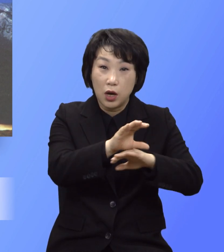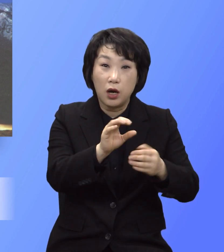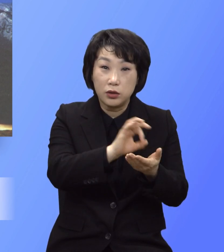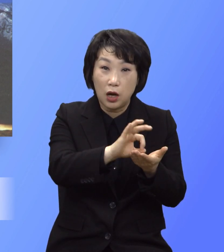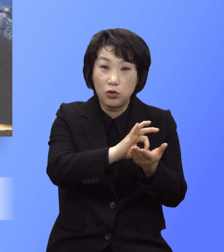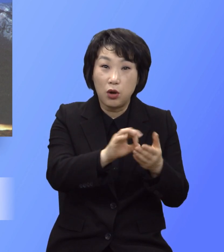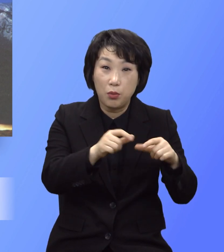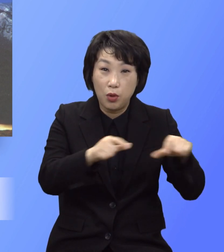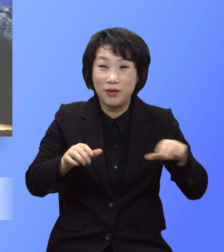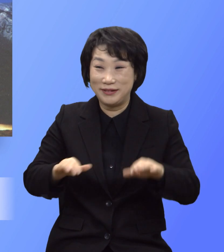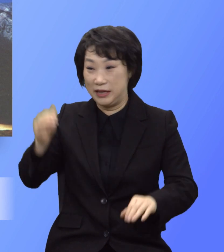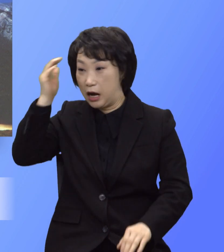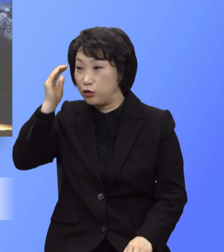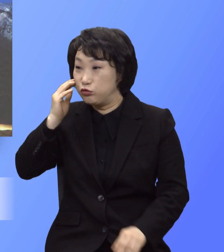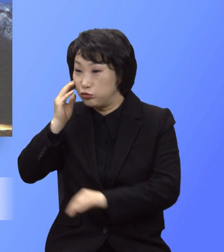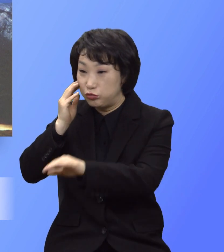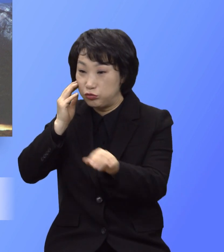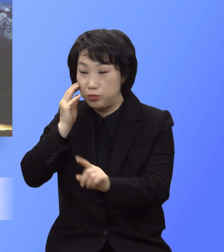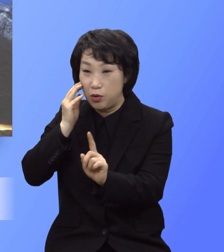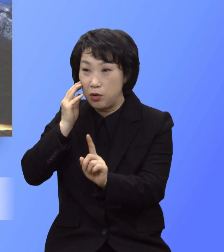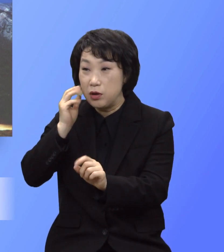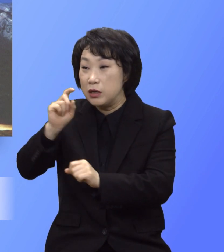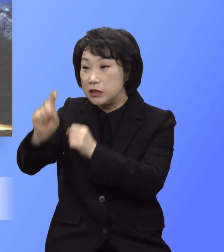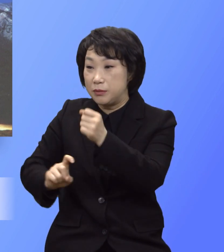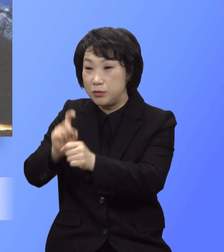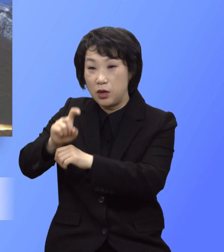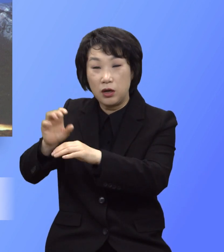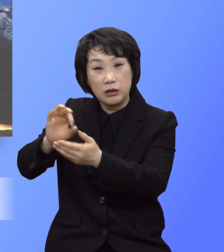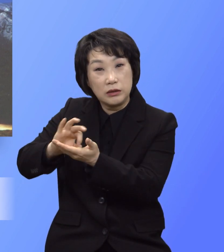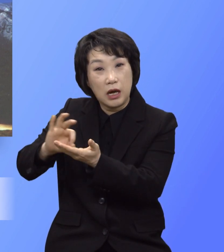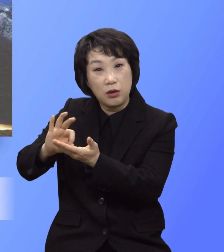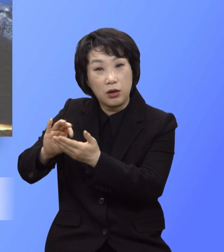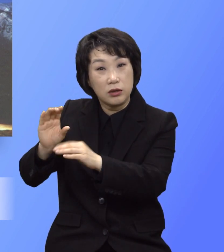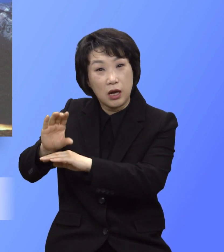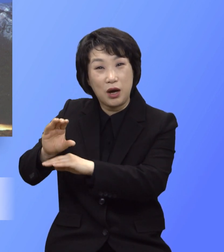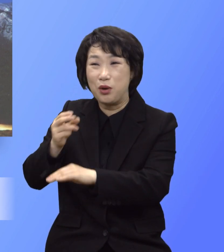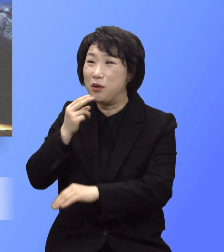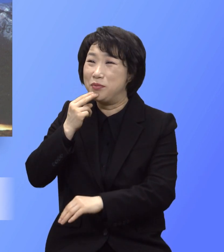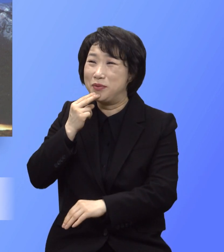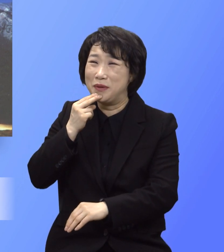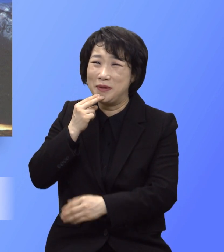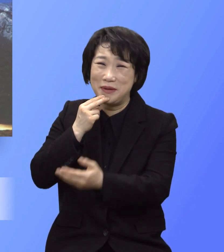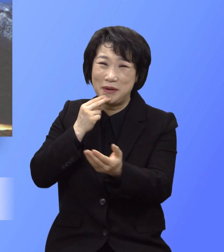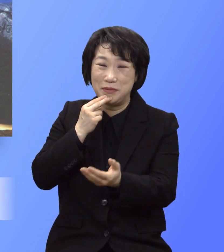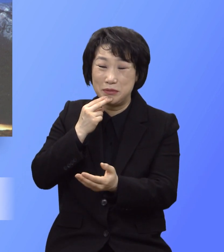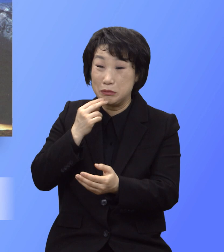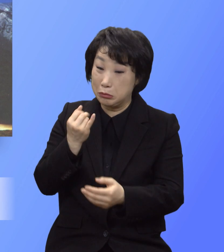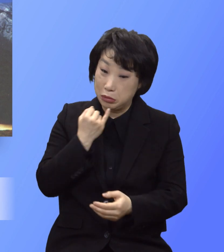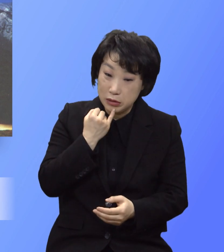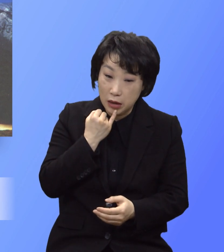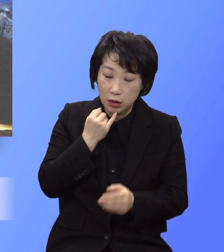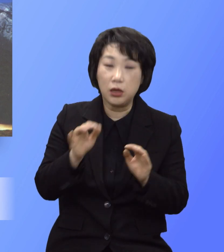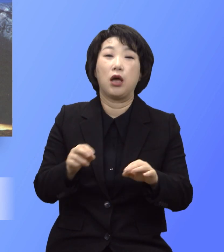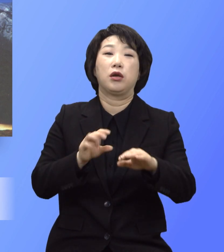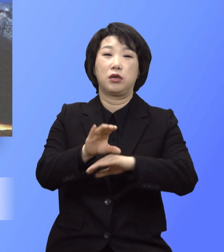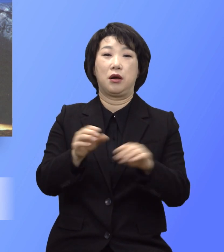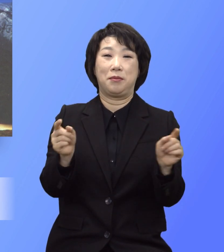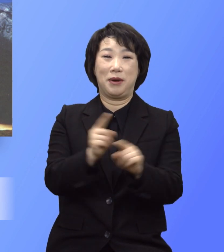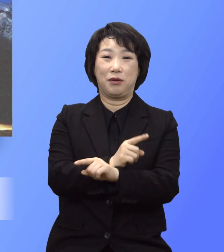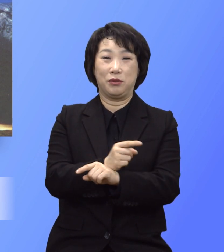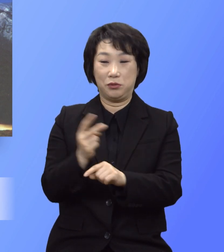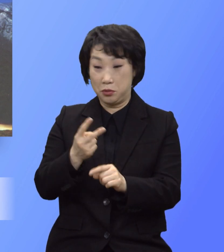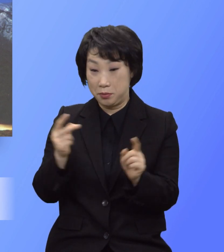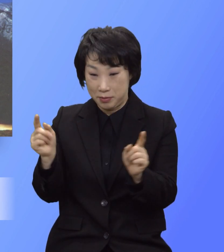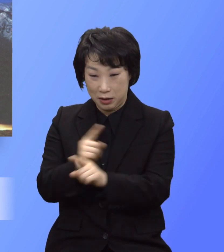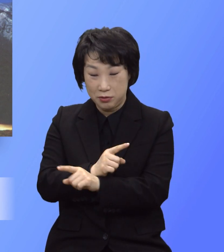근데 우리나라는 10년 차 타는 사람 없을 것입니다. 그냥 탈만 해도 바꾸고 또 바꾸고